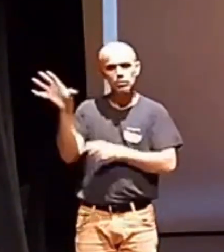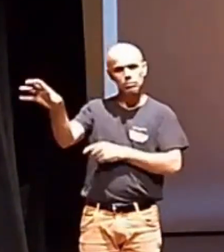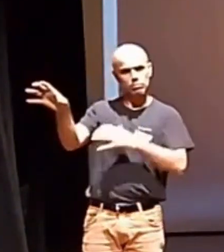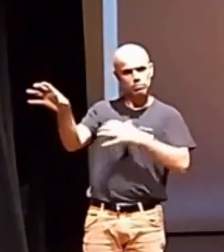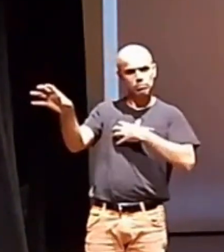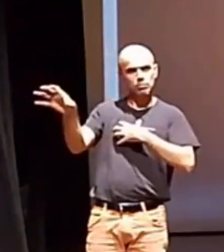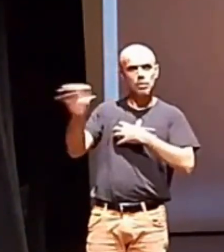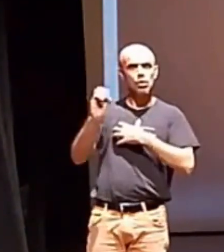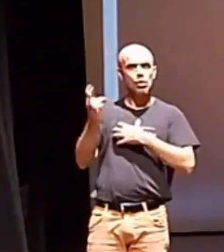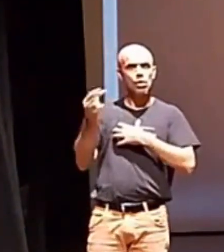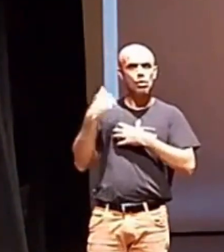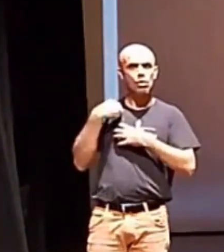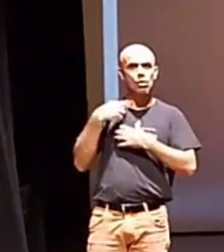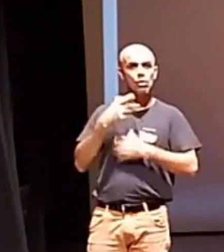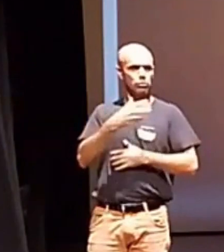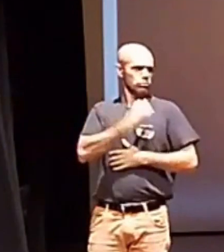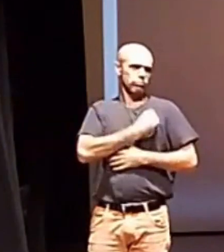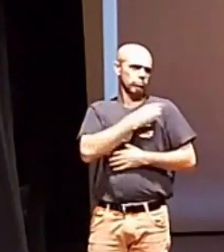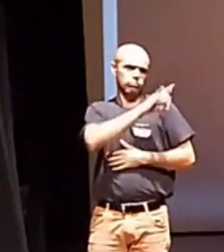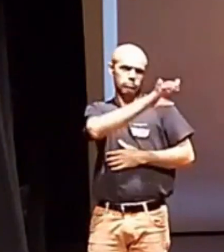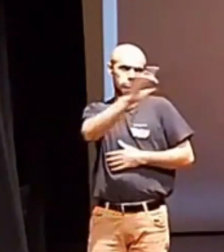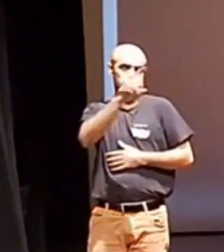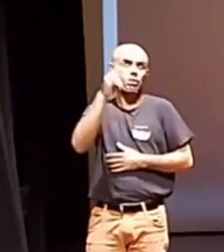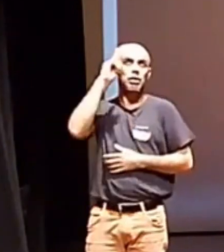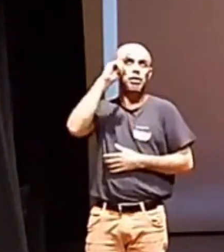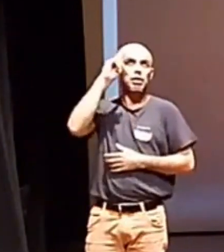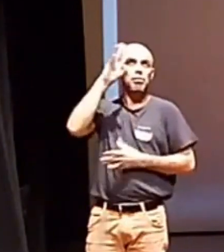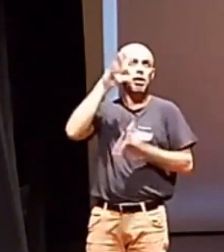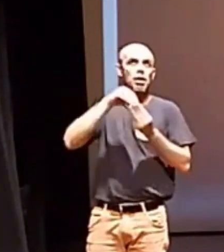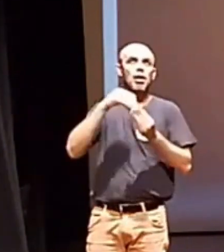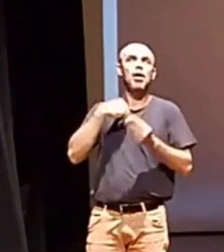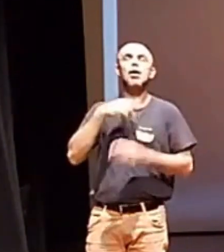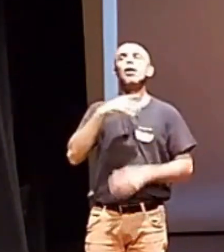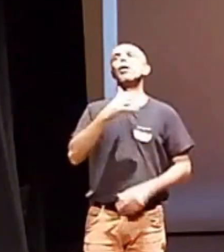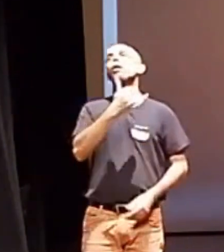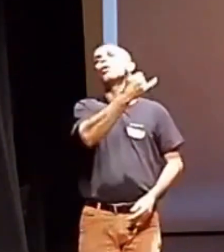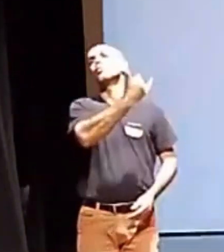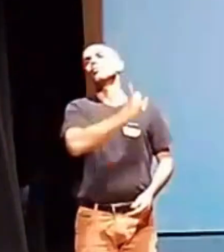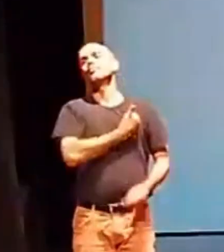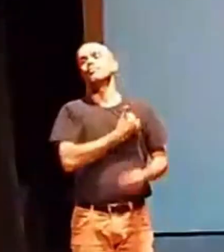ou passarem por uma situação dessa, vocês vão lembrar desse momento que eu estou falando agora.